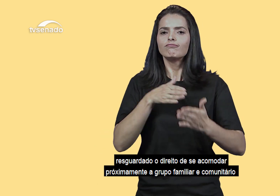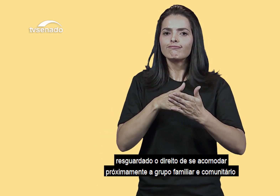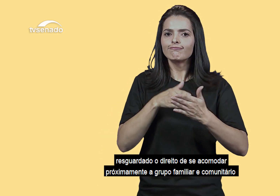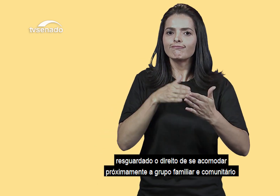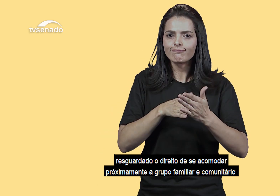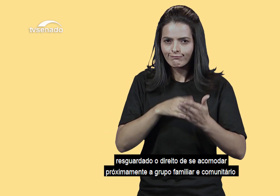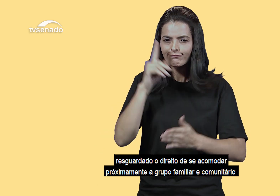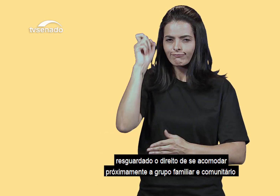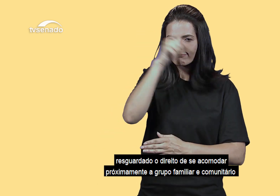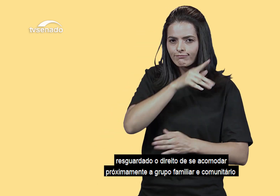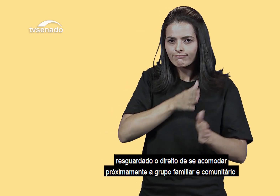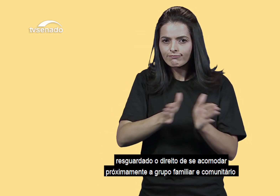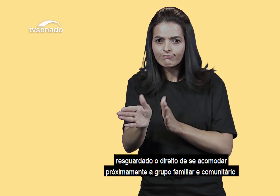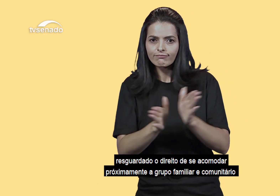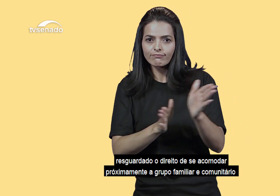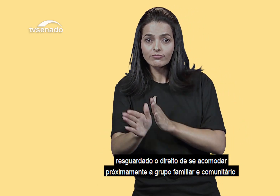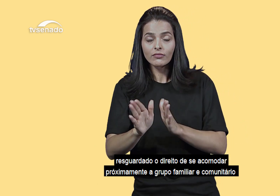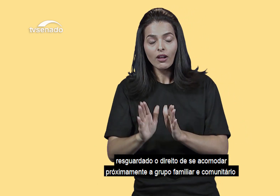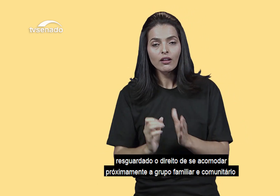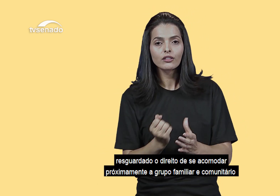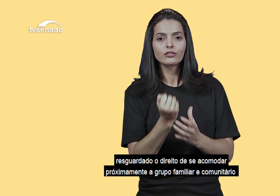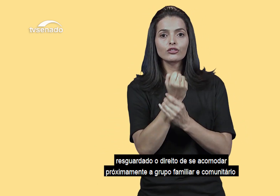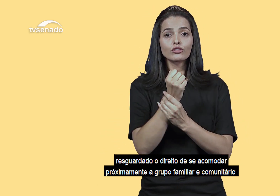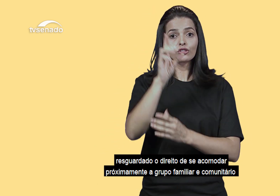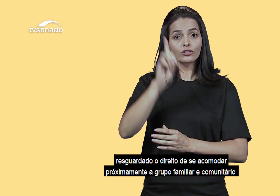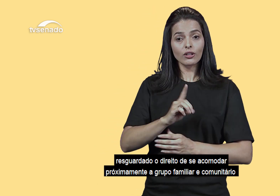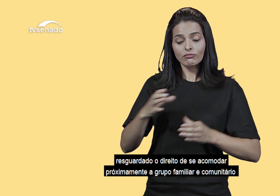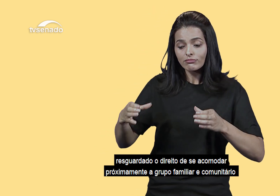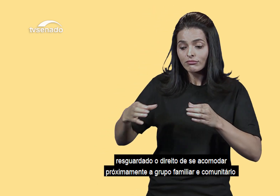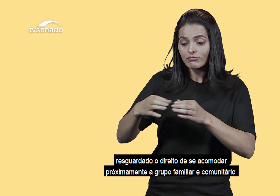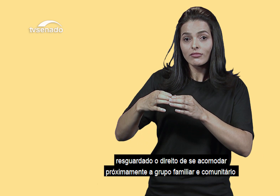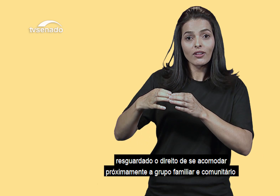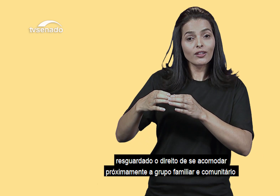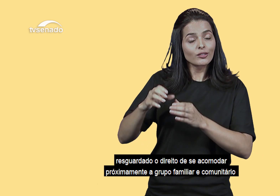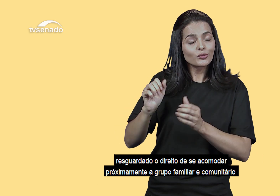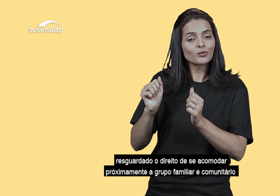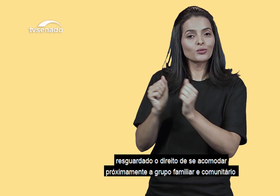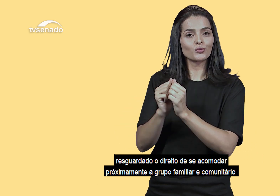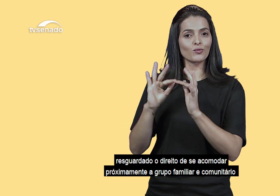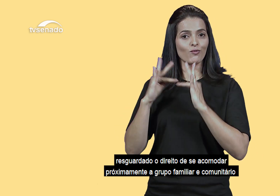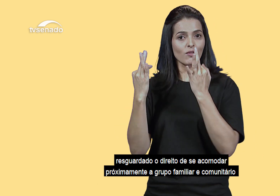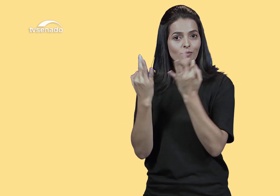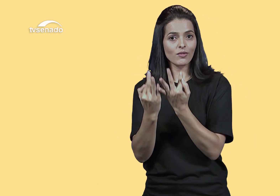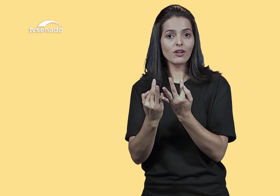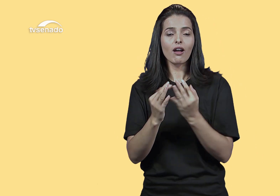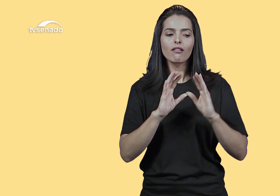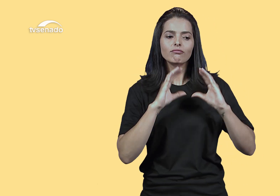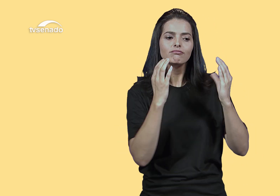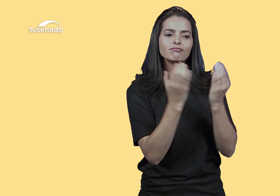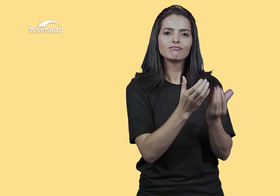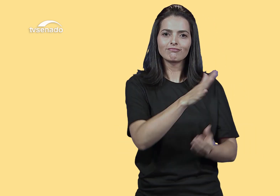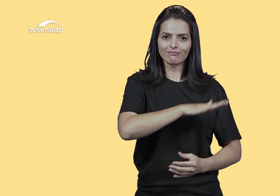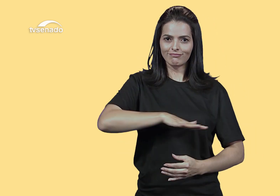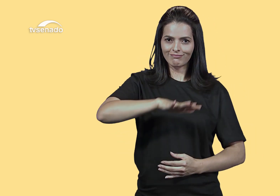resguardado o direito de se acomodar proximamente a grupo familiar e comunitário